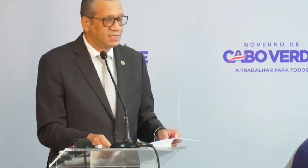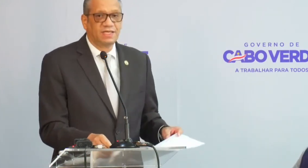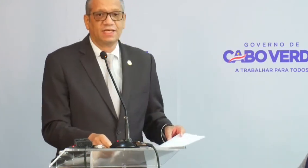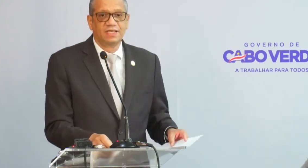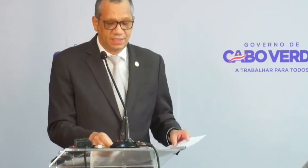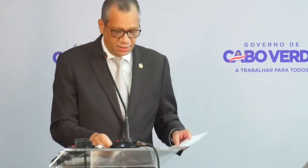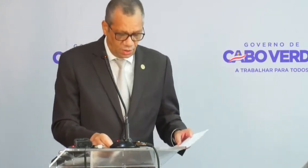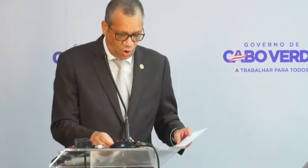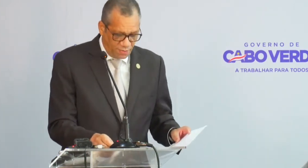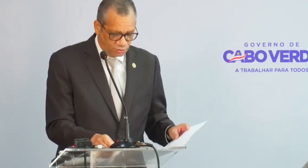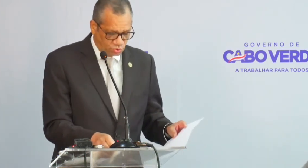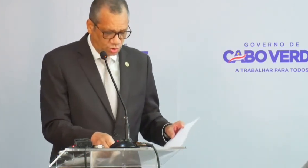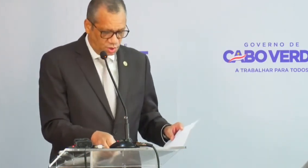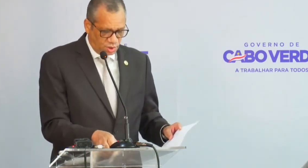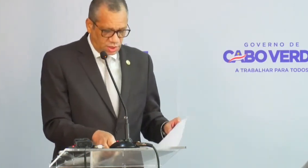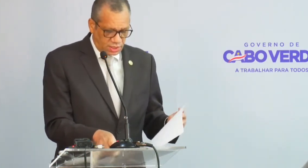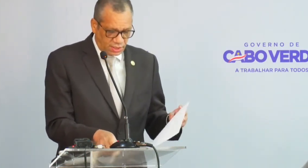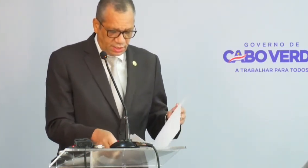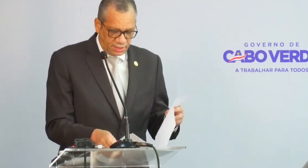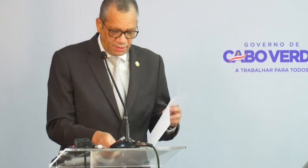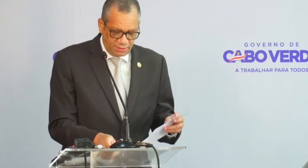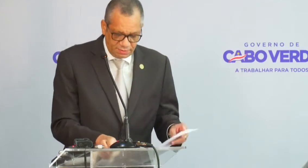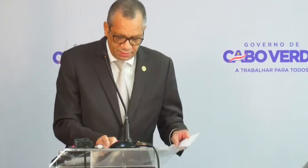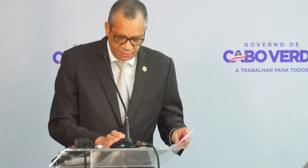evitar aumentos